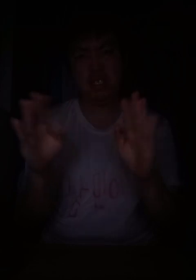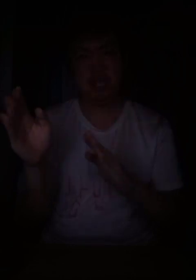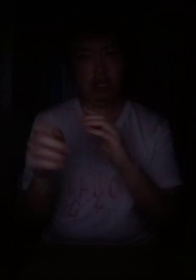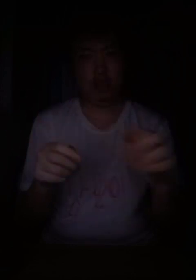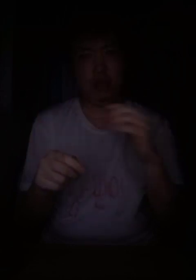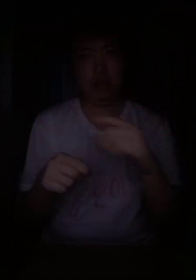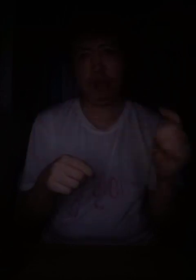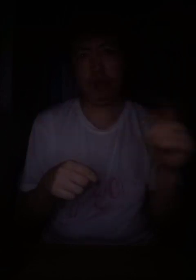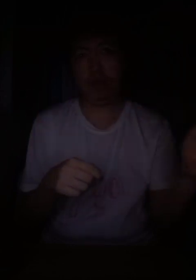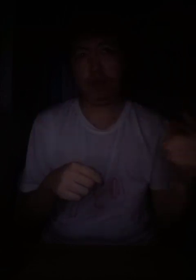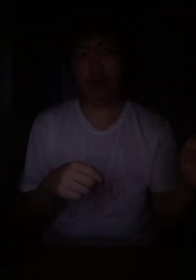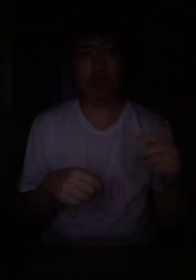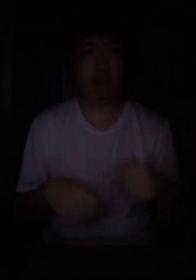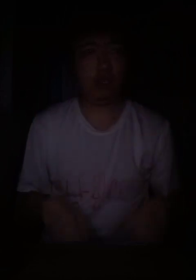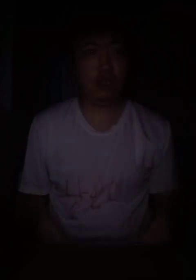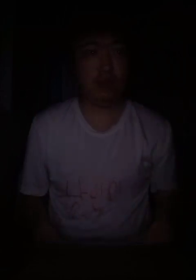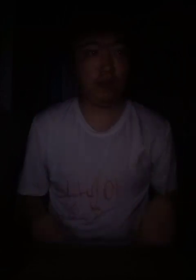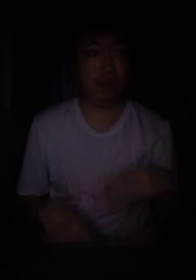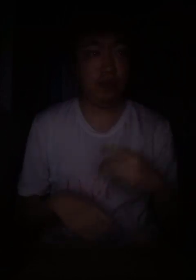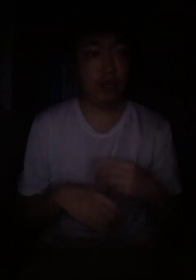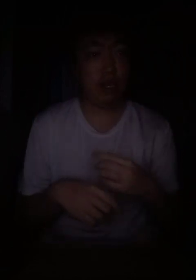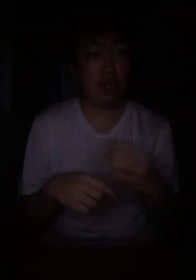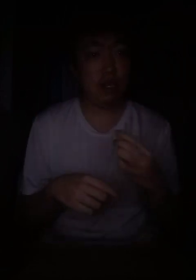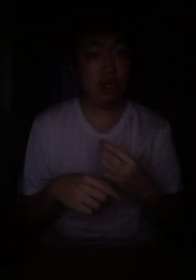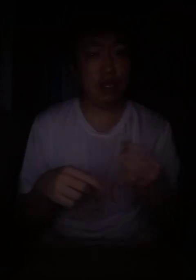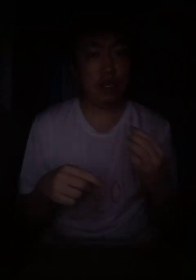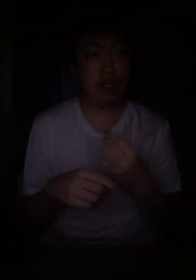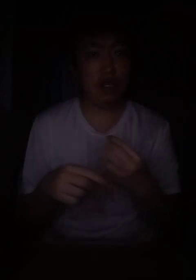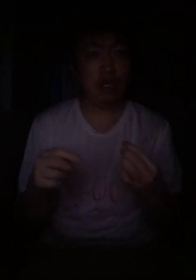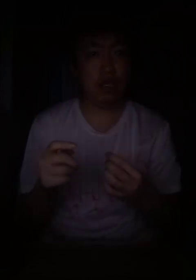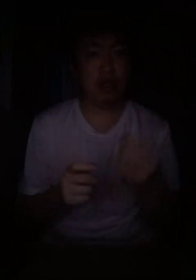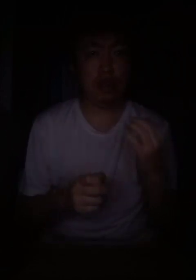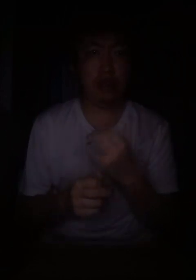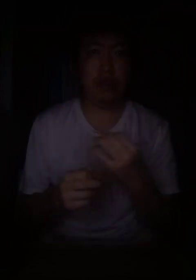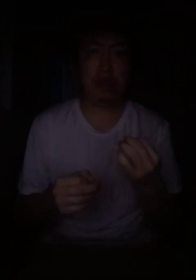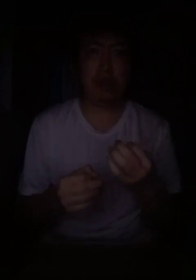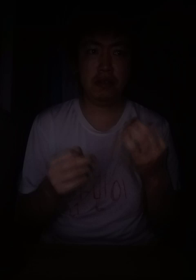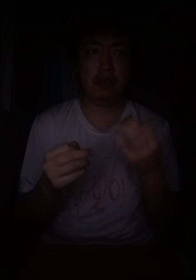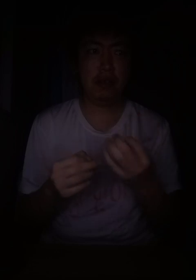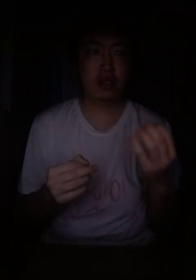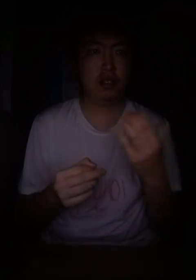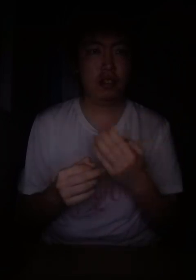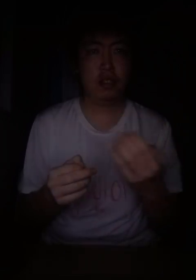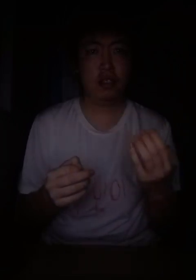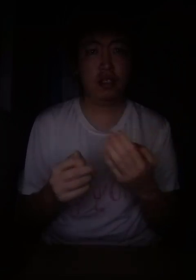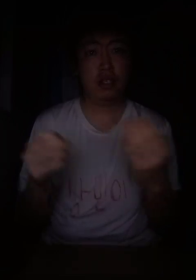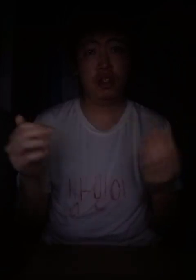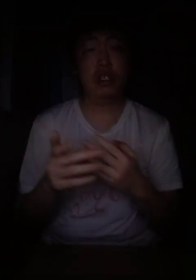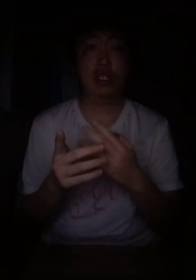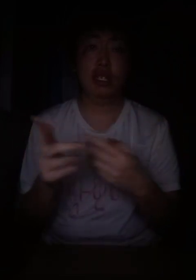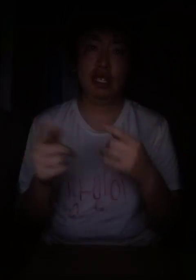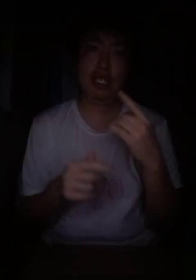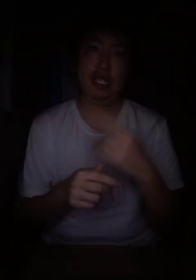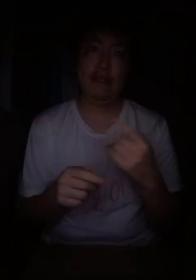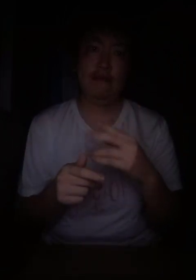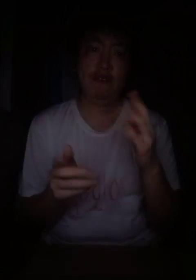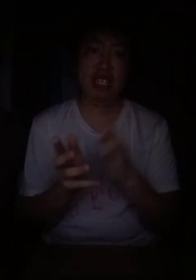도망쳤습니다. 우리 집은 올라간 건 명륜역이고요. 동네역에서 도망가는데. 지난 9일 낮 12시쯤 부산